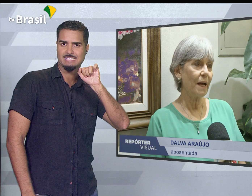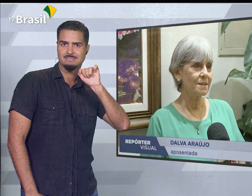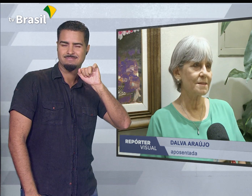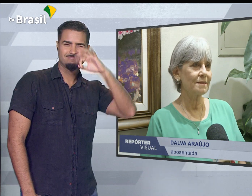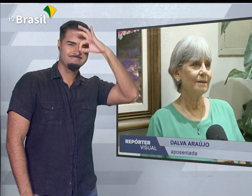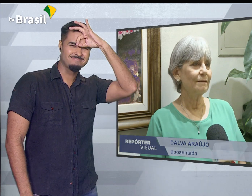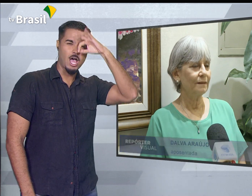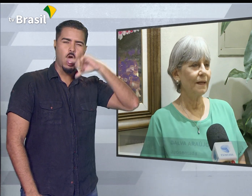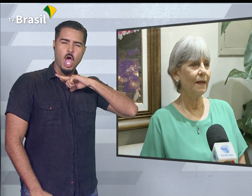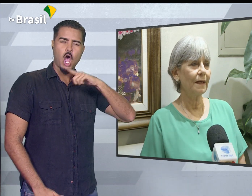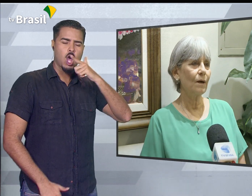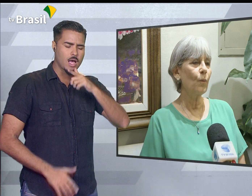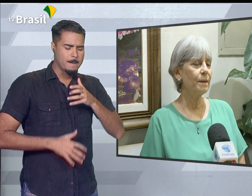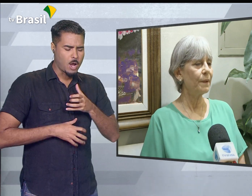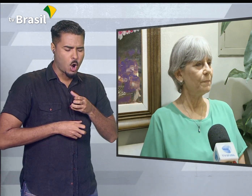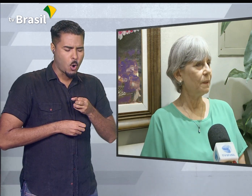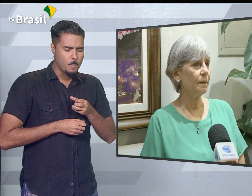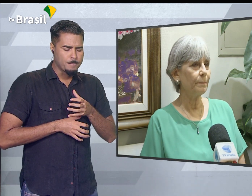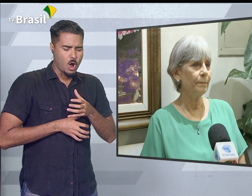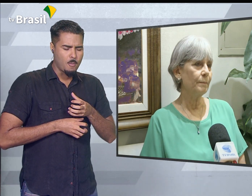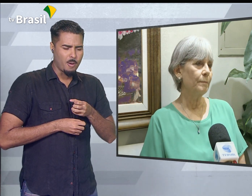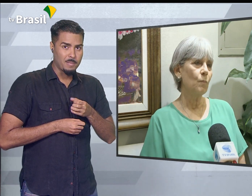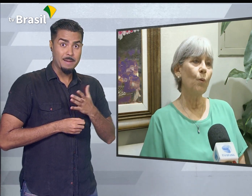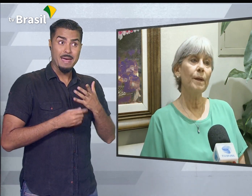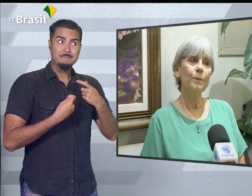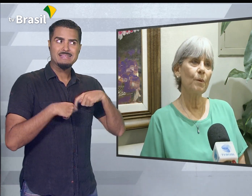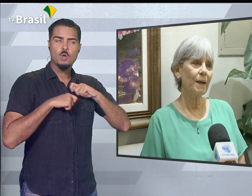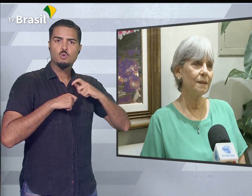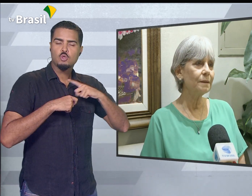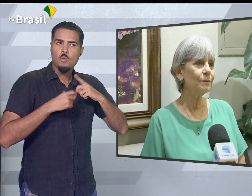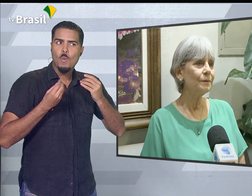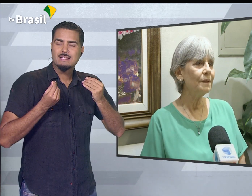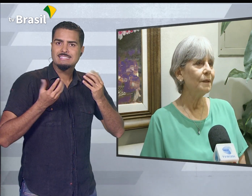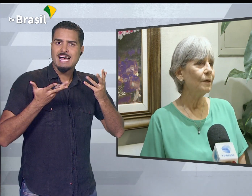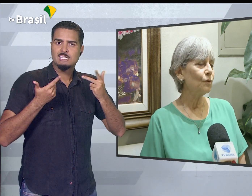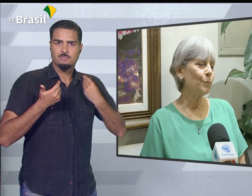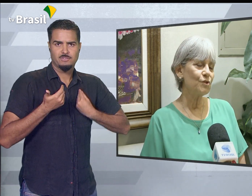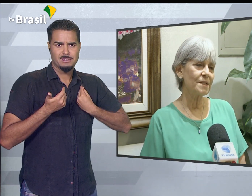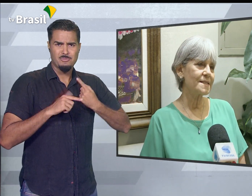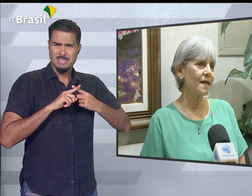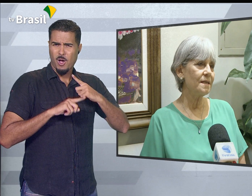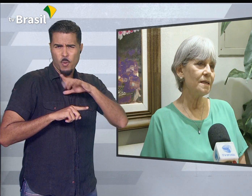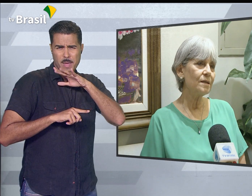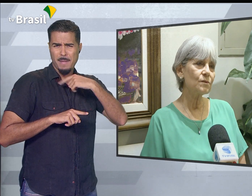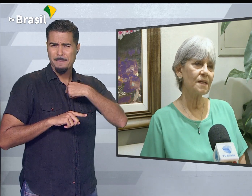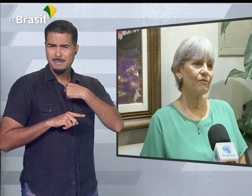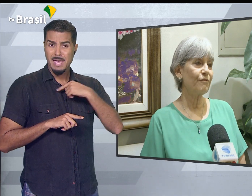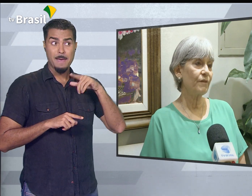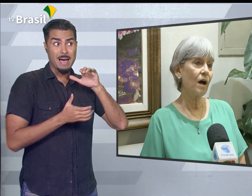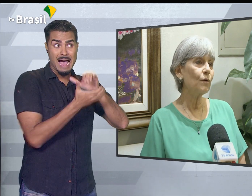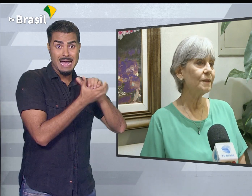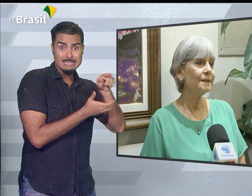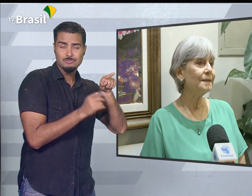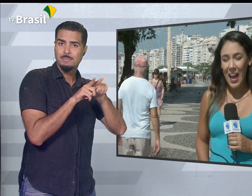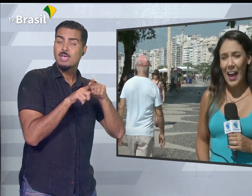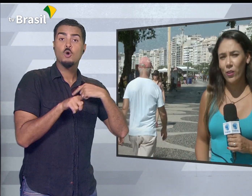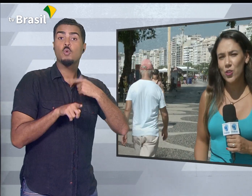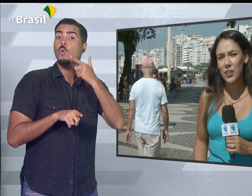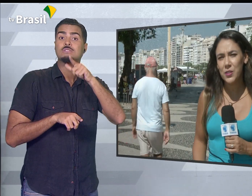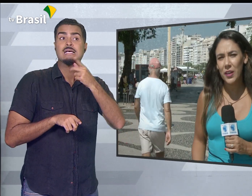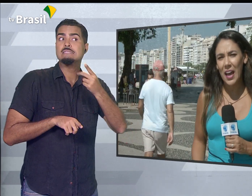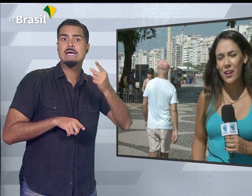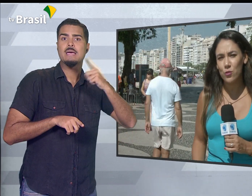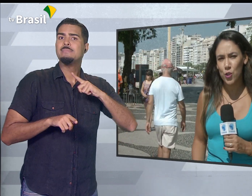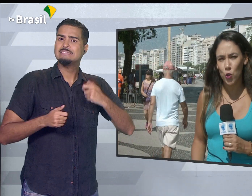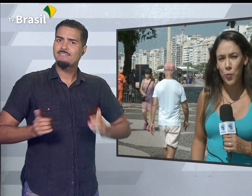tinha mais, né? Era ruim para mim, ruim para o meu marido, não podia sair, usava fralda. A